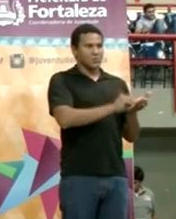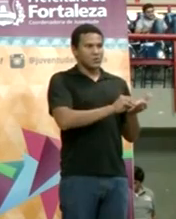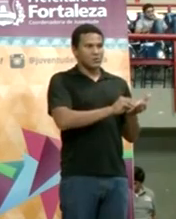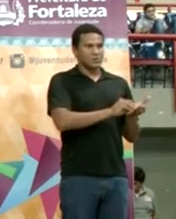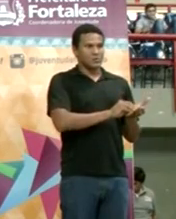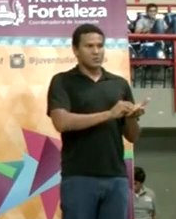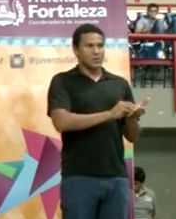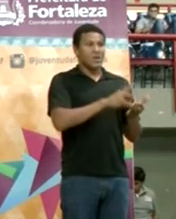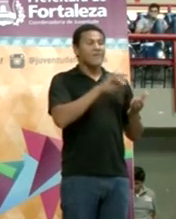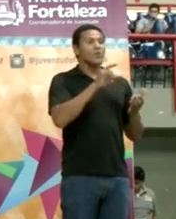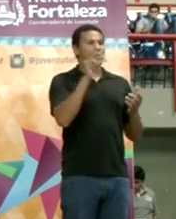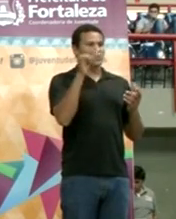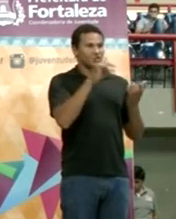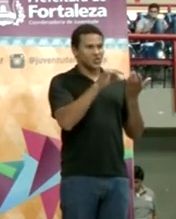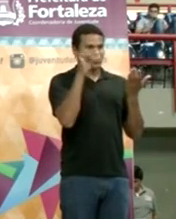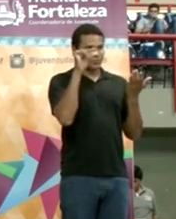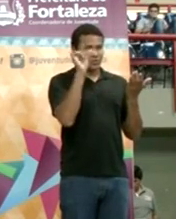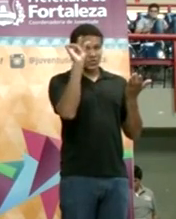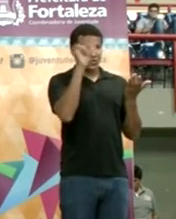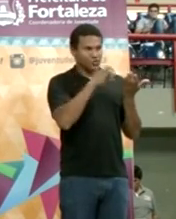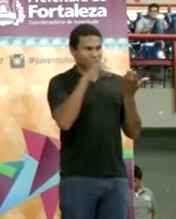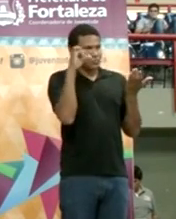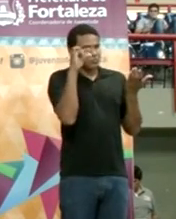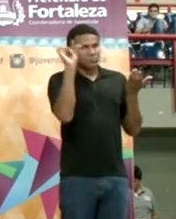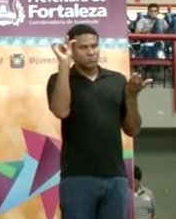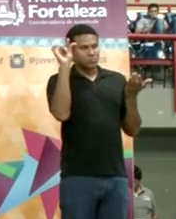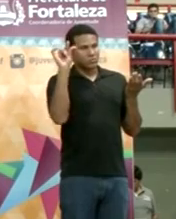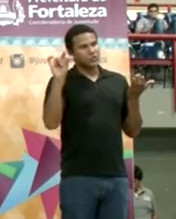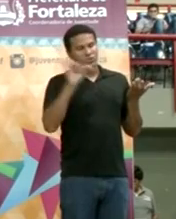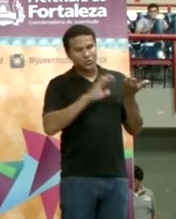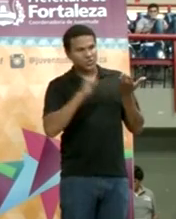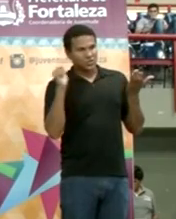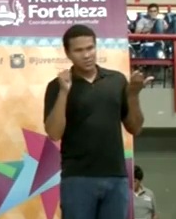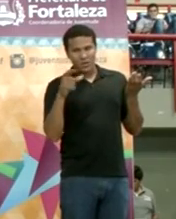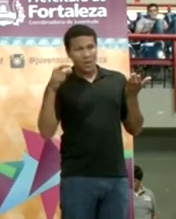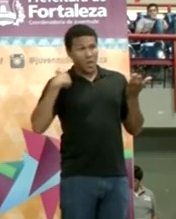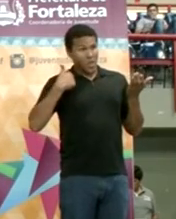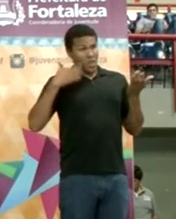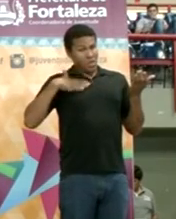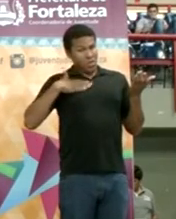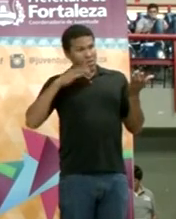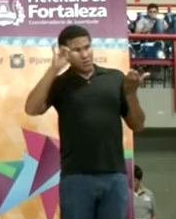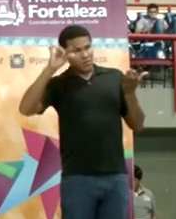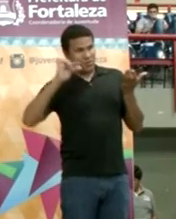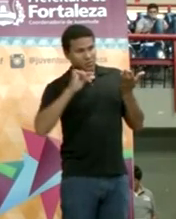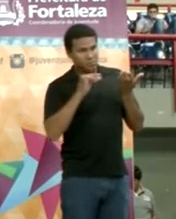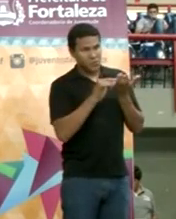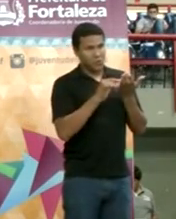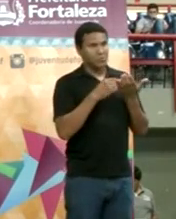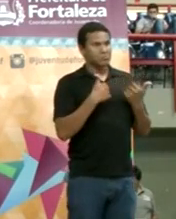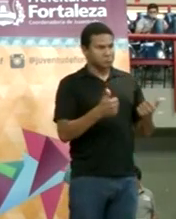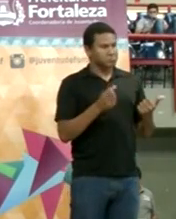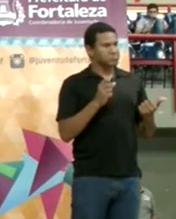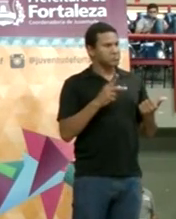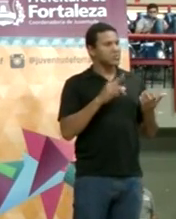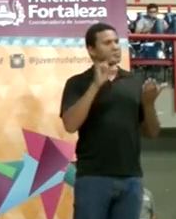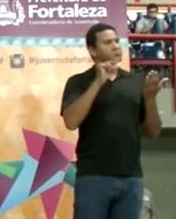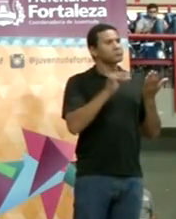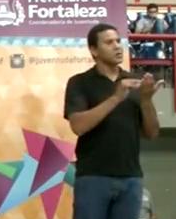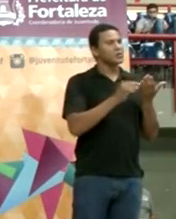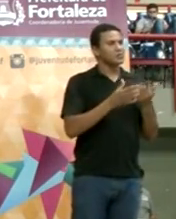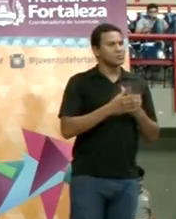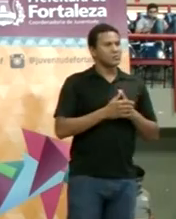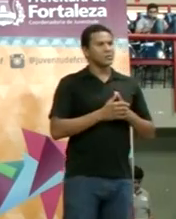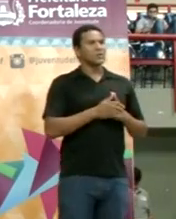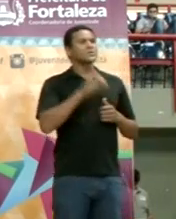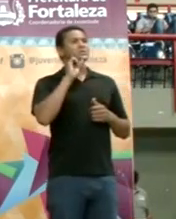vai tirar o teu chip da tua operadora A e vai colocar um chip dela, da operadora B. Pergunto para